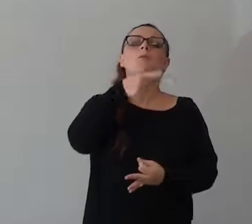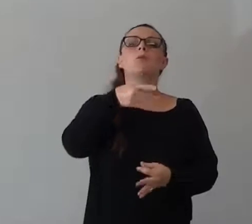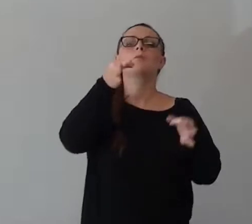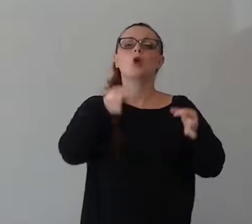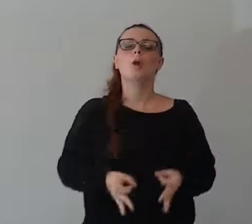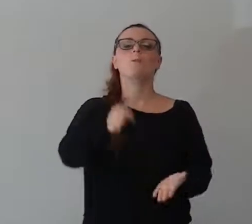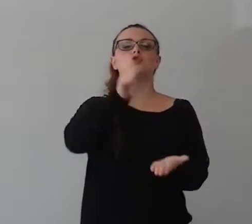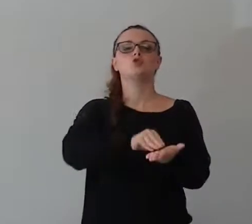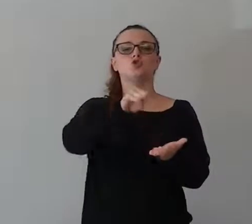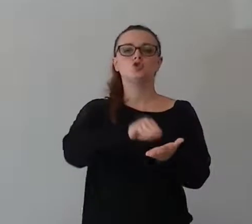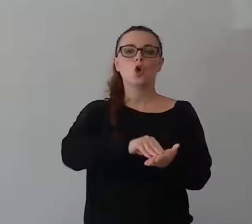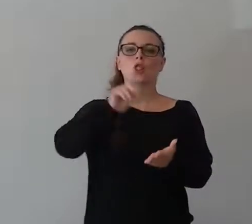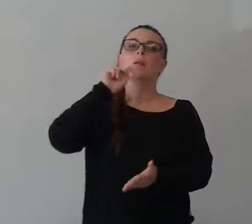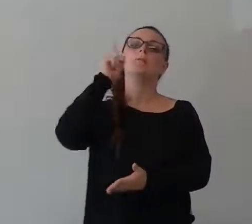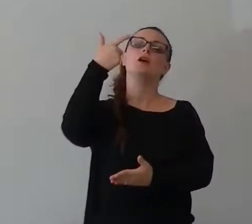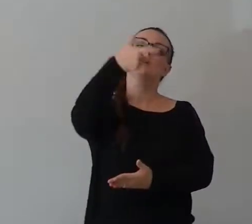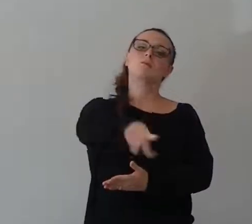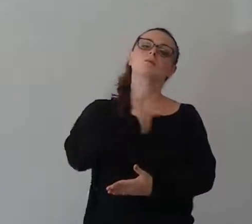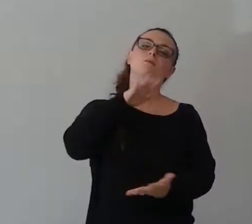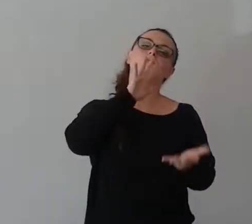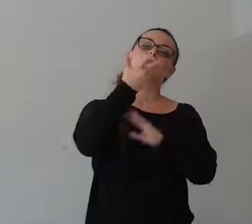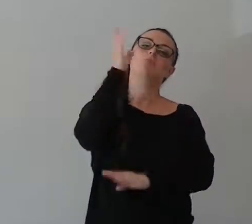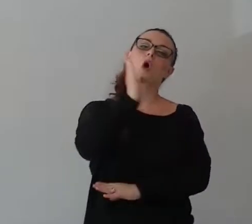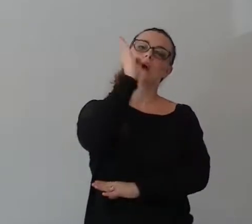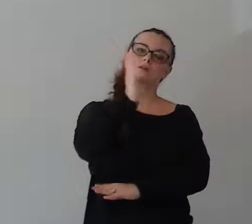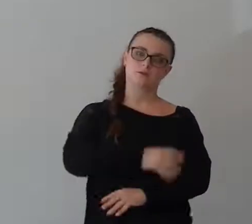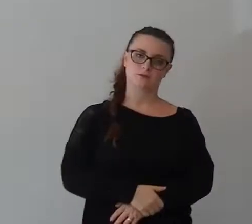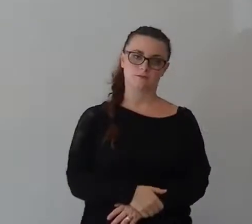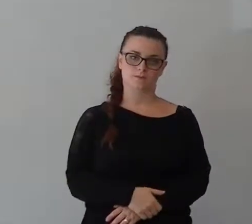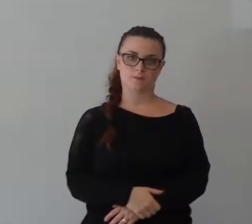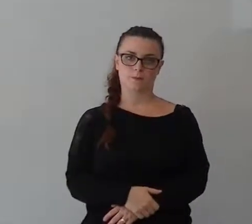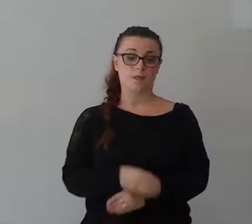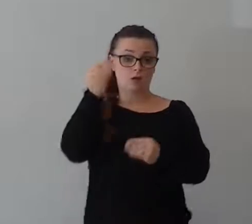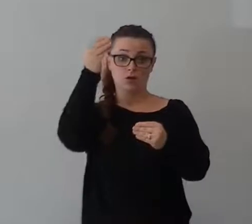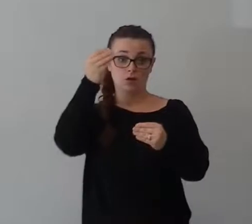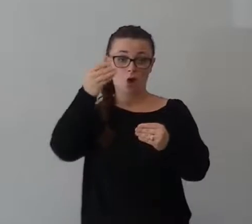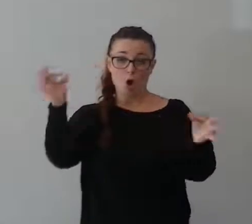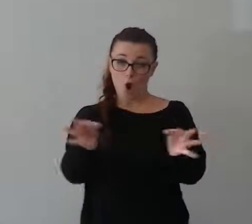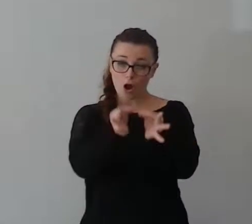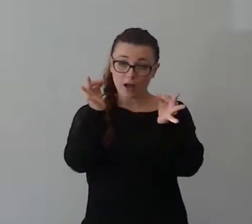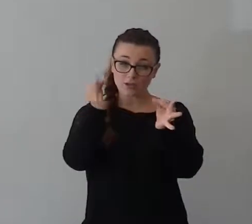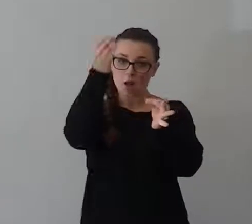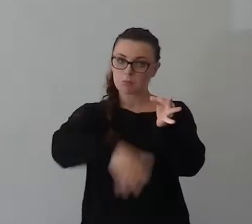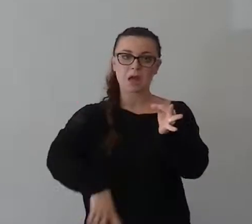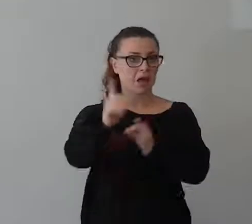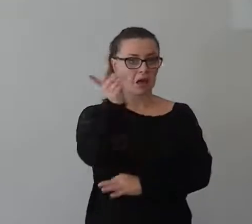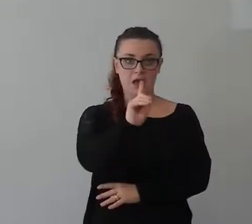nella posizione migliore per fare come ha fatto Boaz. Non perdere questa occasione, perché potrebbe non tornare più.